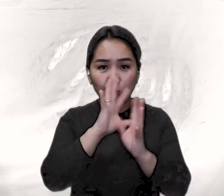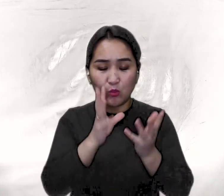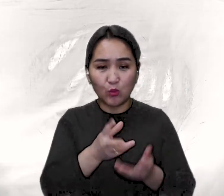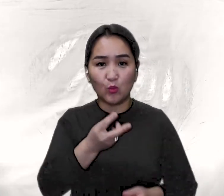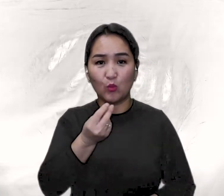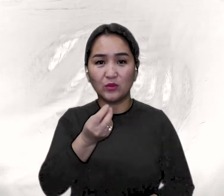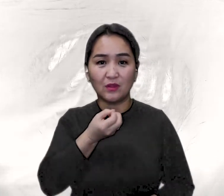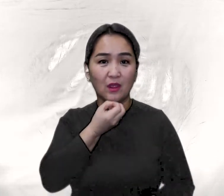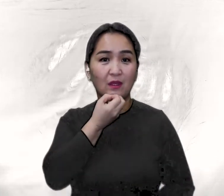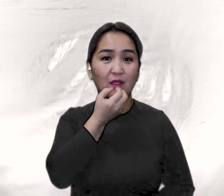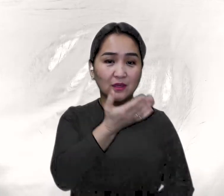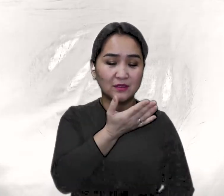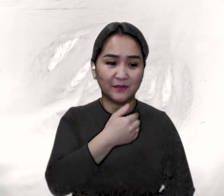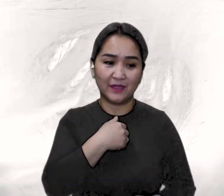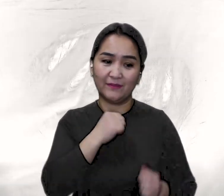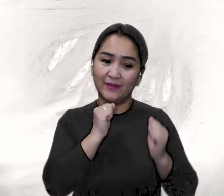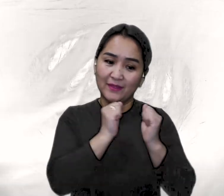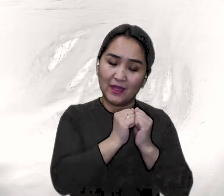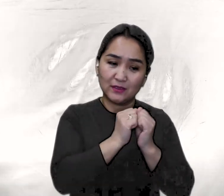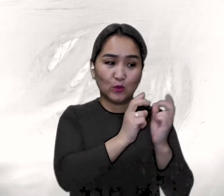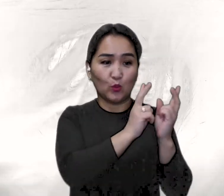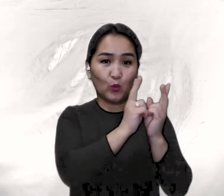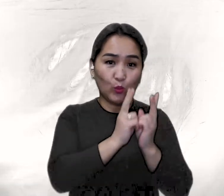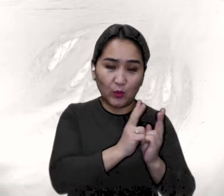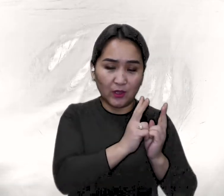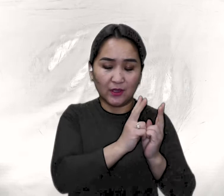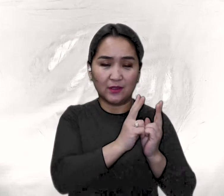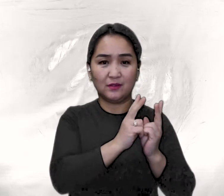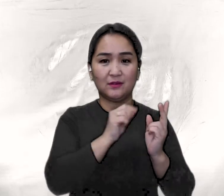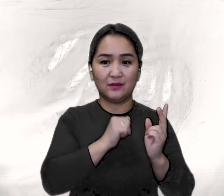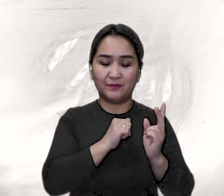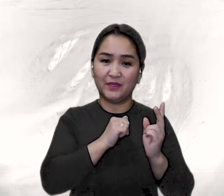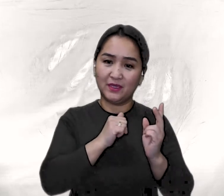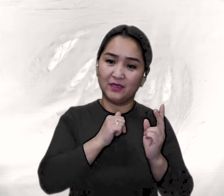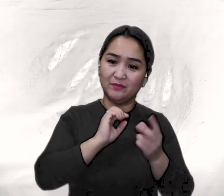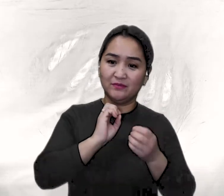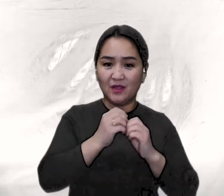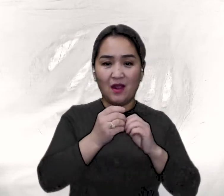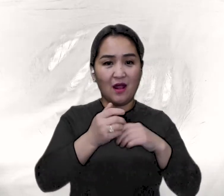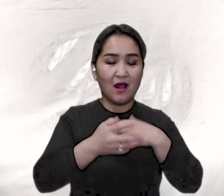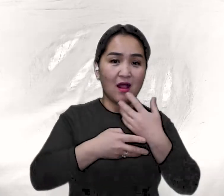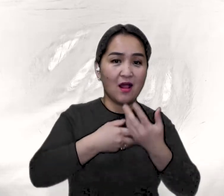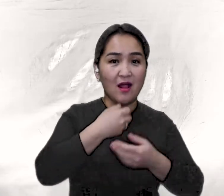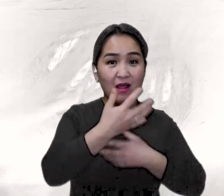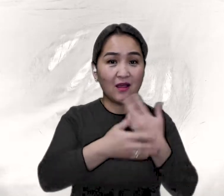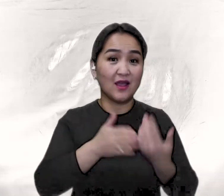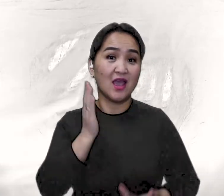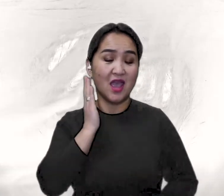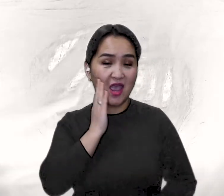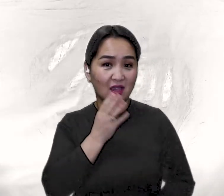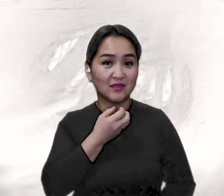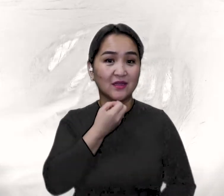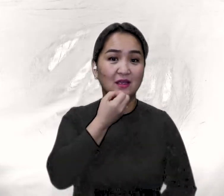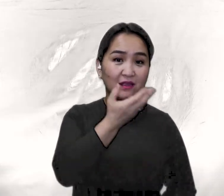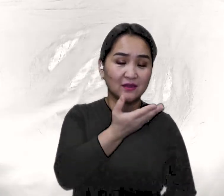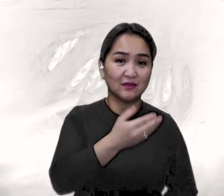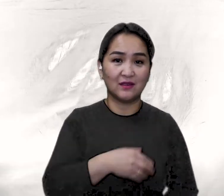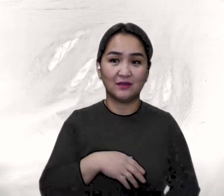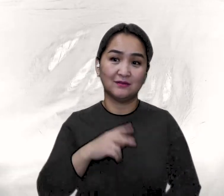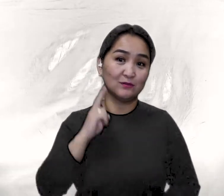байна. Би ийм найзтай тий. Би ийм хүмүүс өргөдөг. Би одоо яг ингэж явж байна ээж гэл. Тэгээ би үсээс засуулчаад ээж дээр очиж